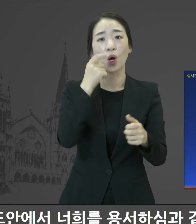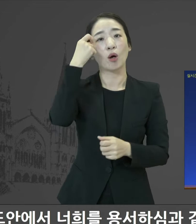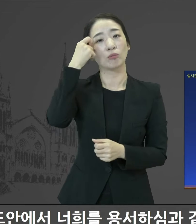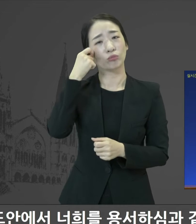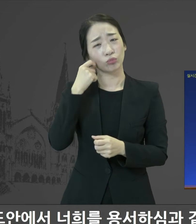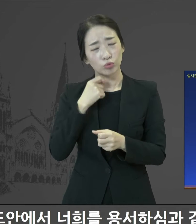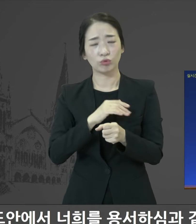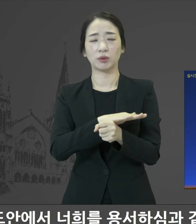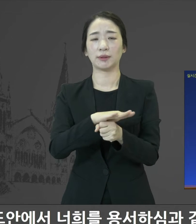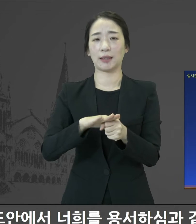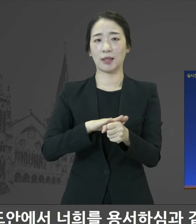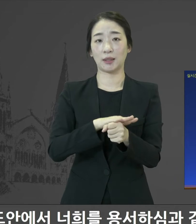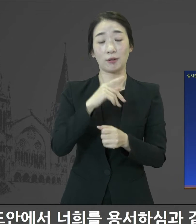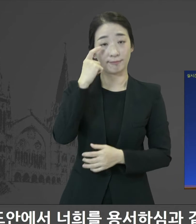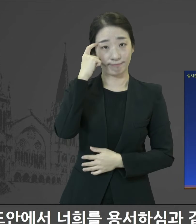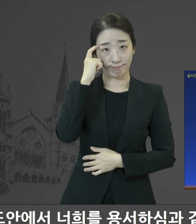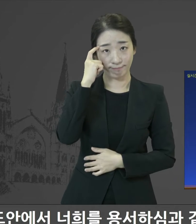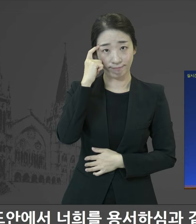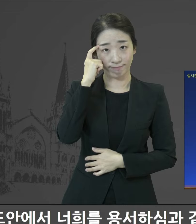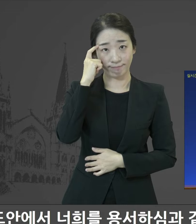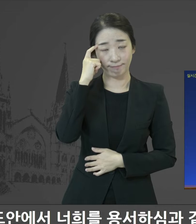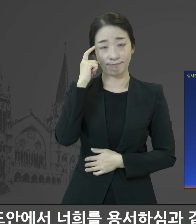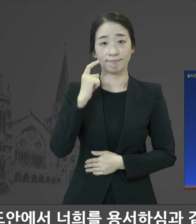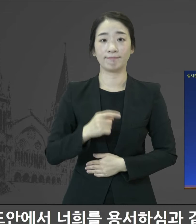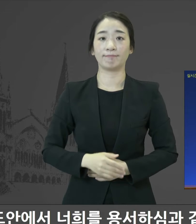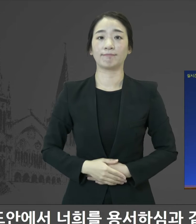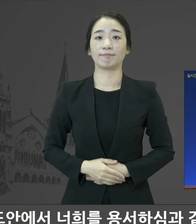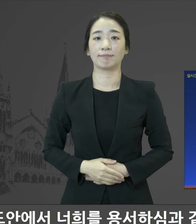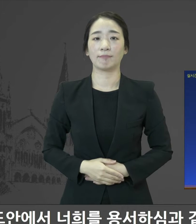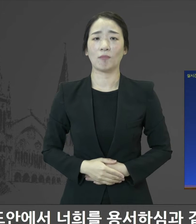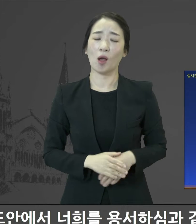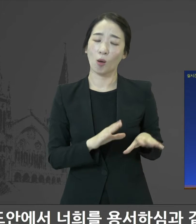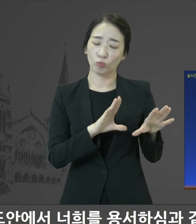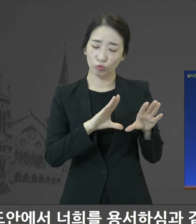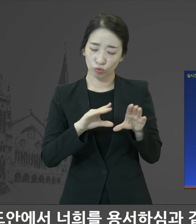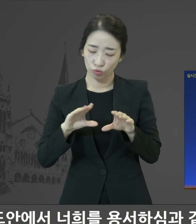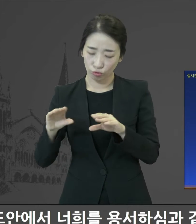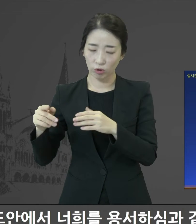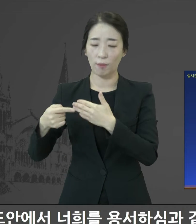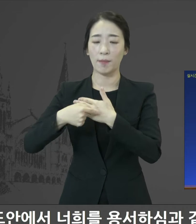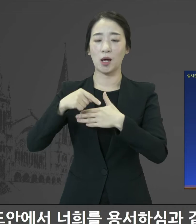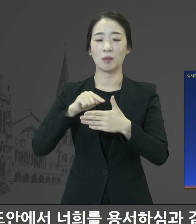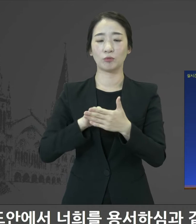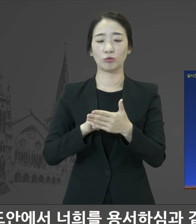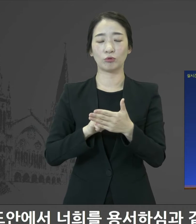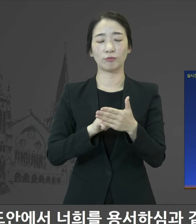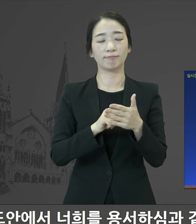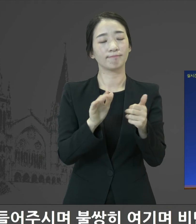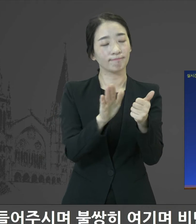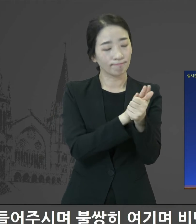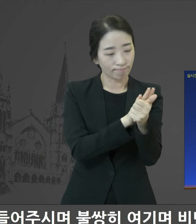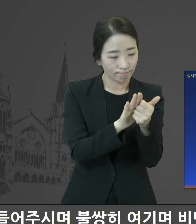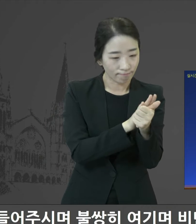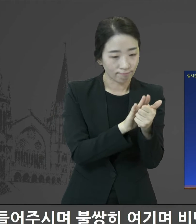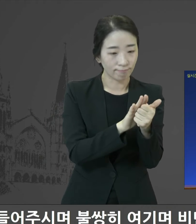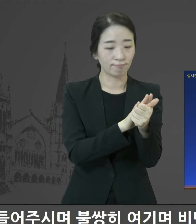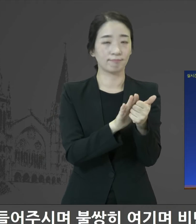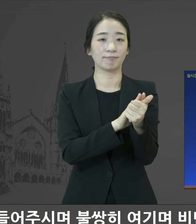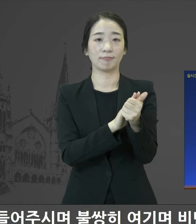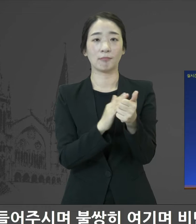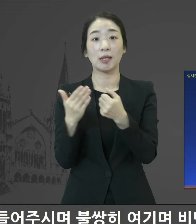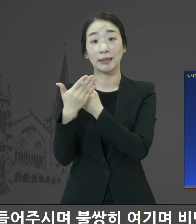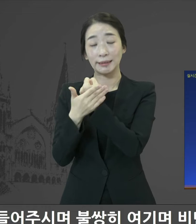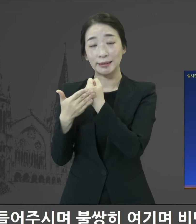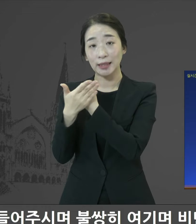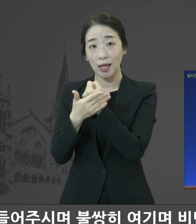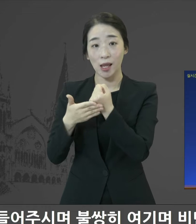여기며 이 비단결과 같은 마음으로 대해주며 용서하고 너그럽게 은혜를 나누어주는